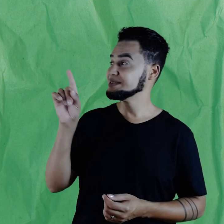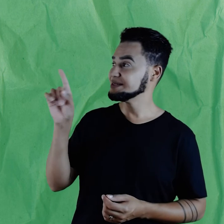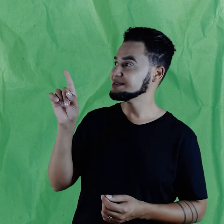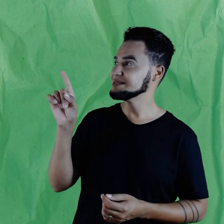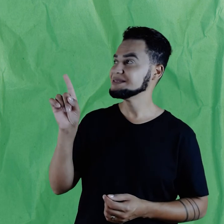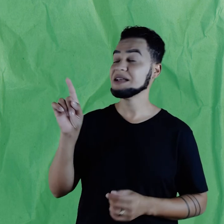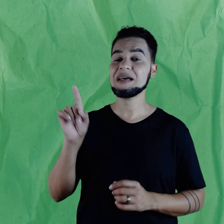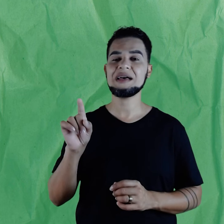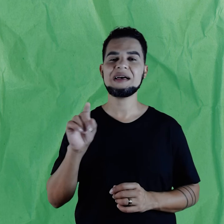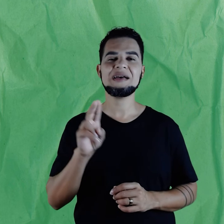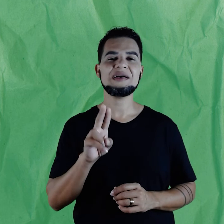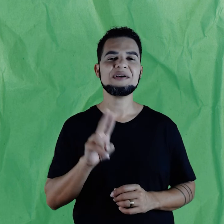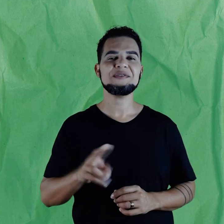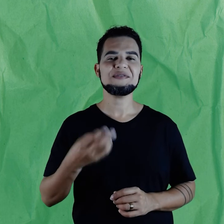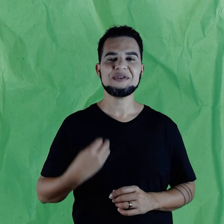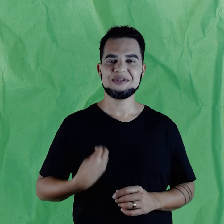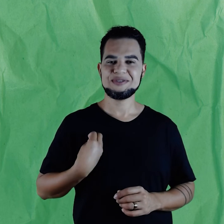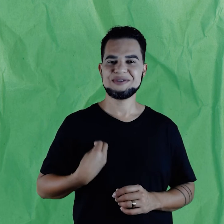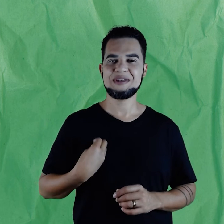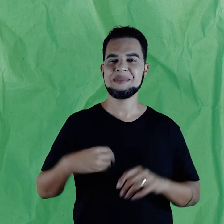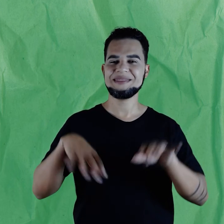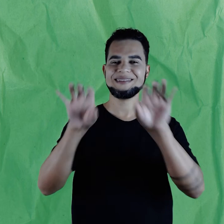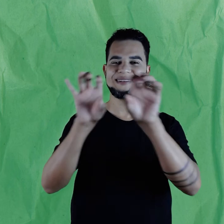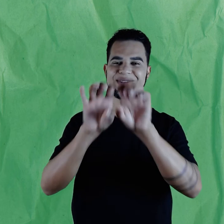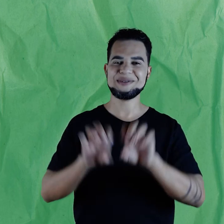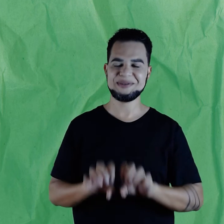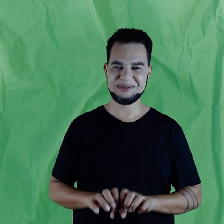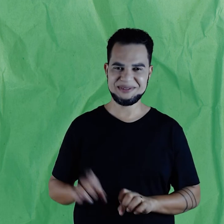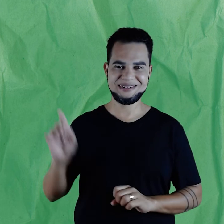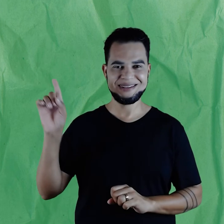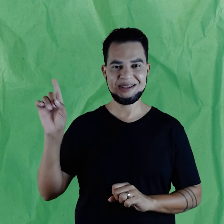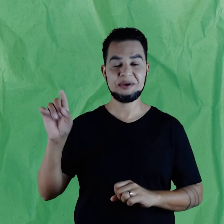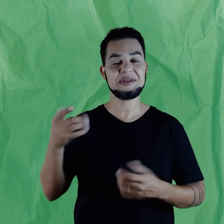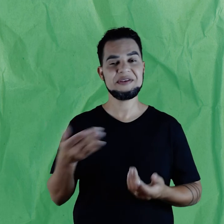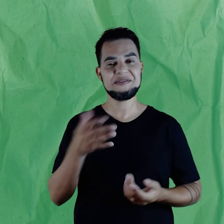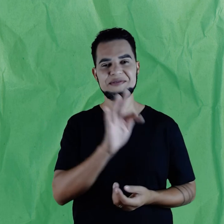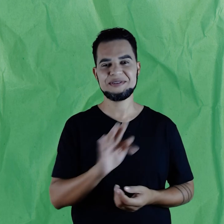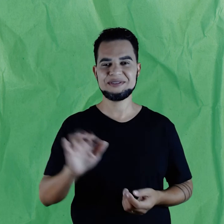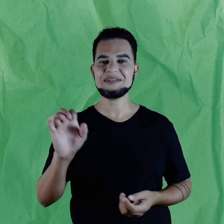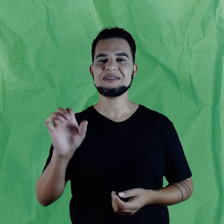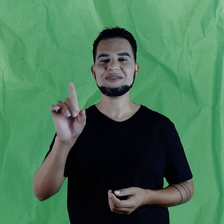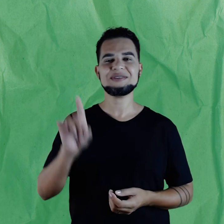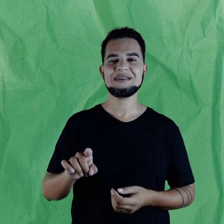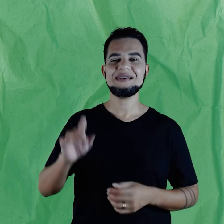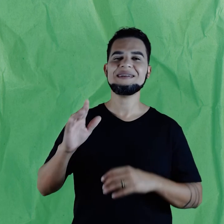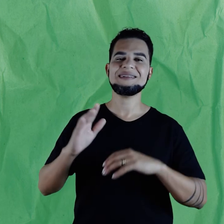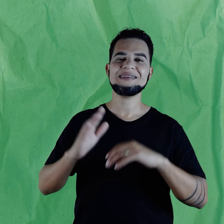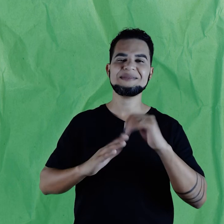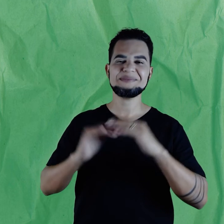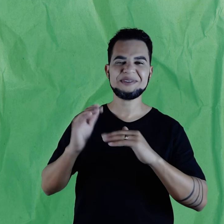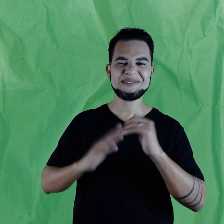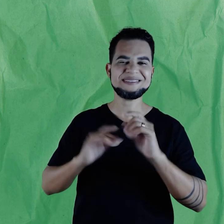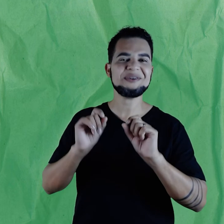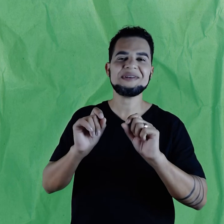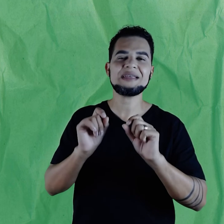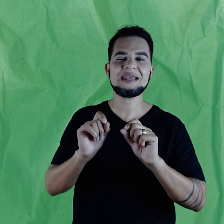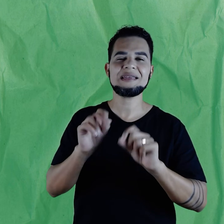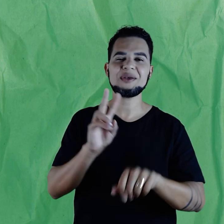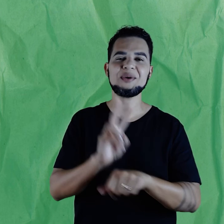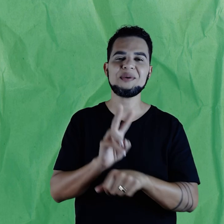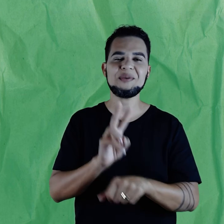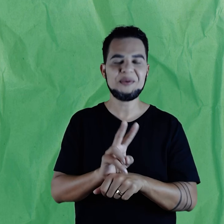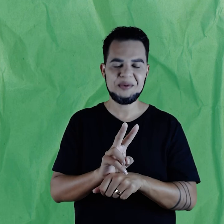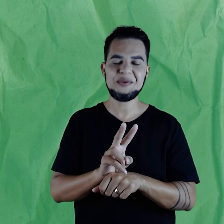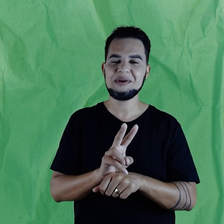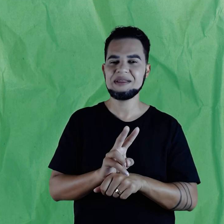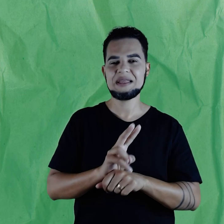do funcionamento estrutural de uma página. Tá? E o front-end é aquela profissão que cuida da apresentação do